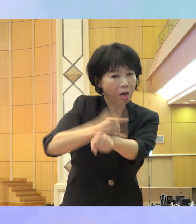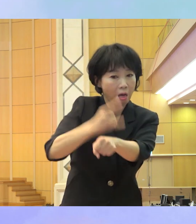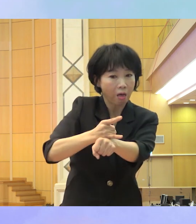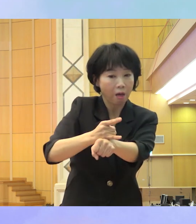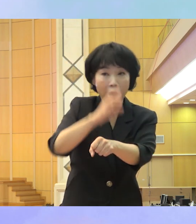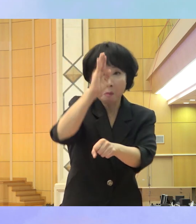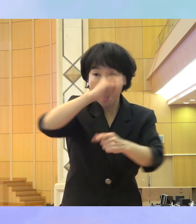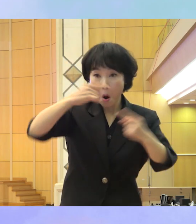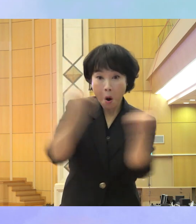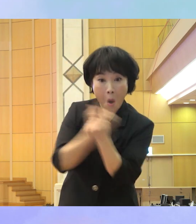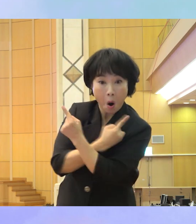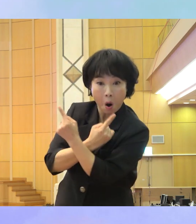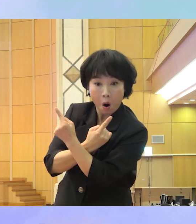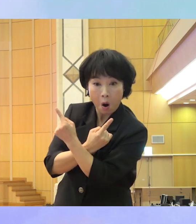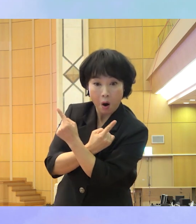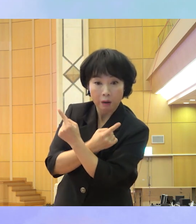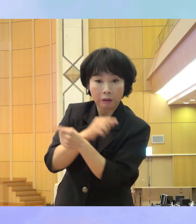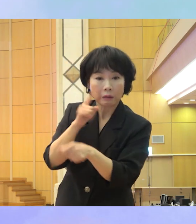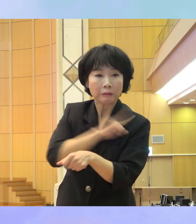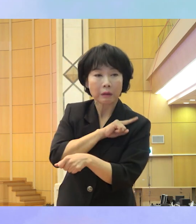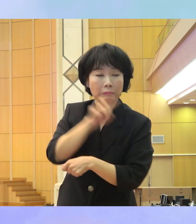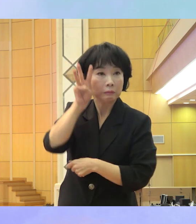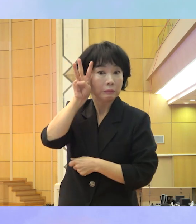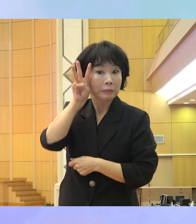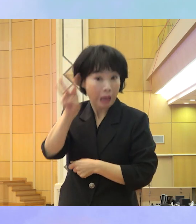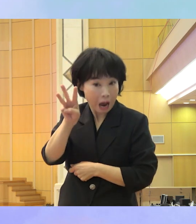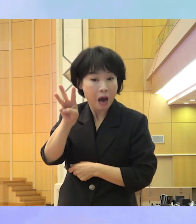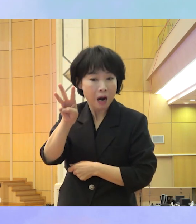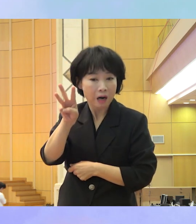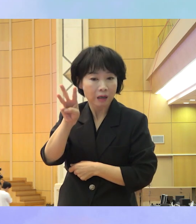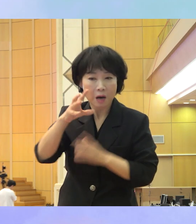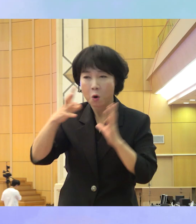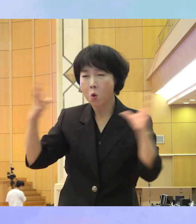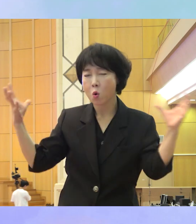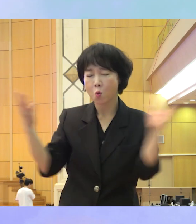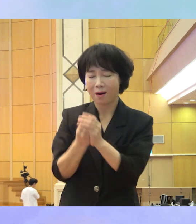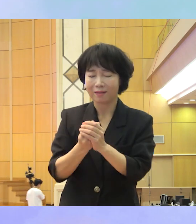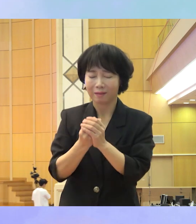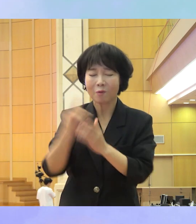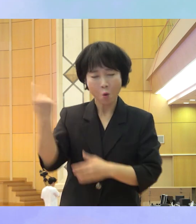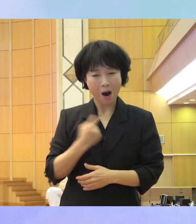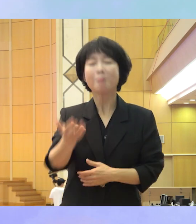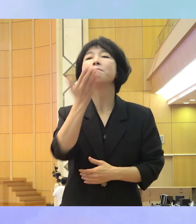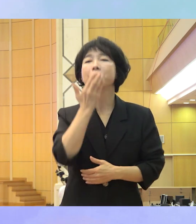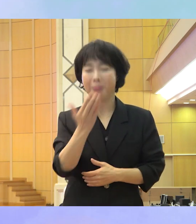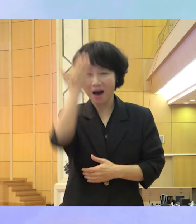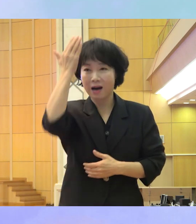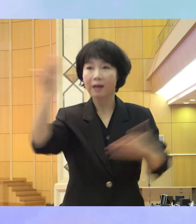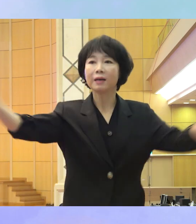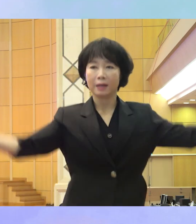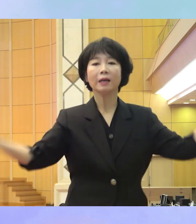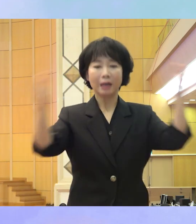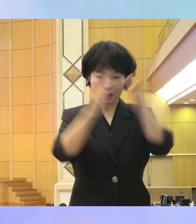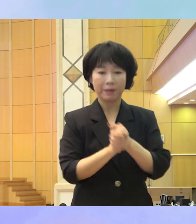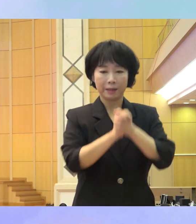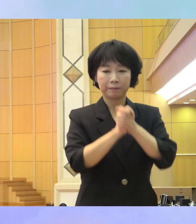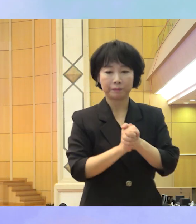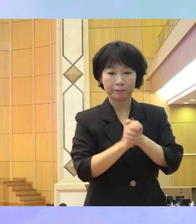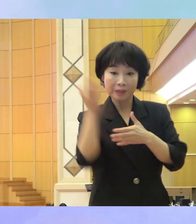쫓아내며 병을 고치다가 제3일에는 완전하여 지리라